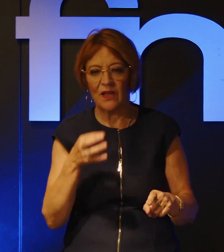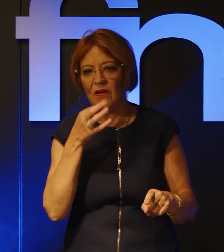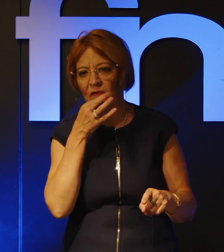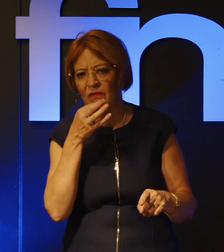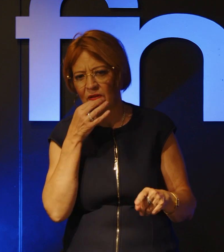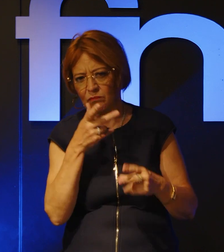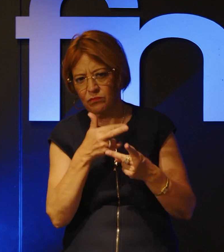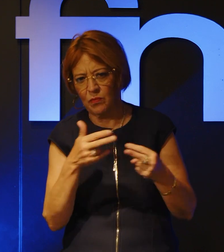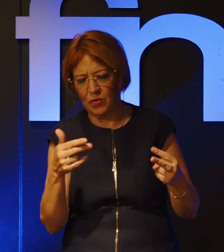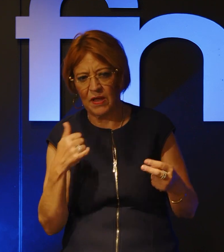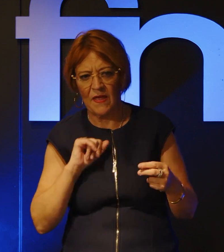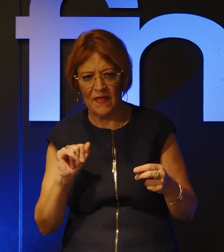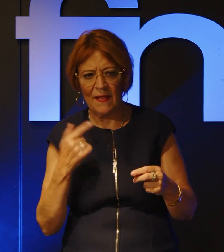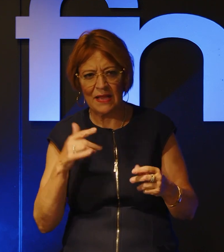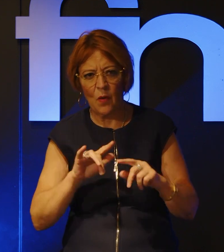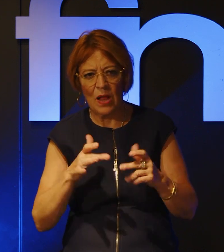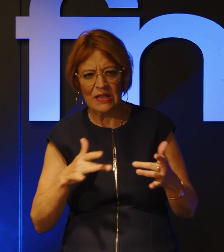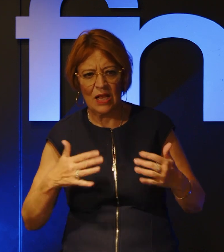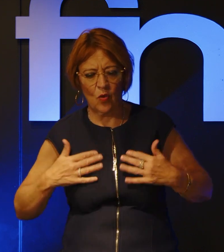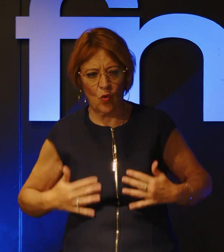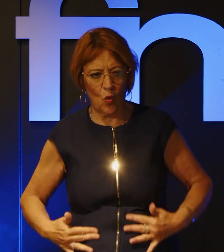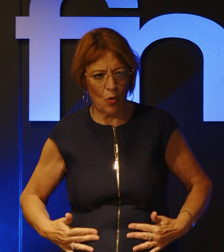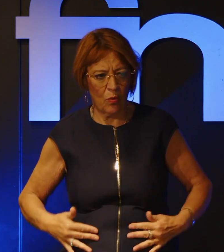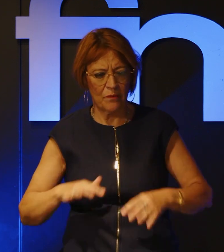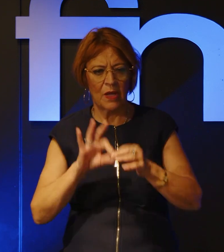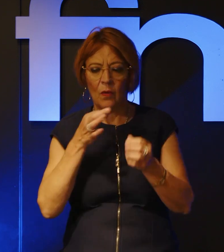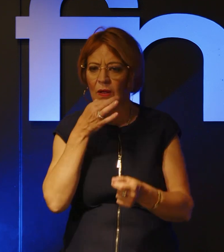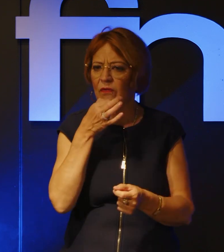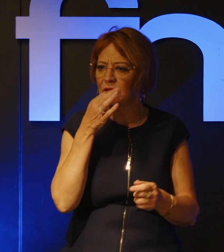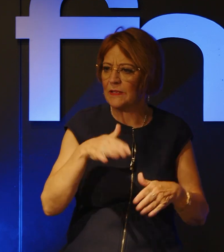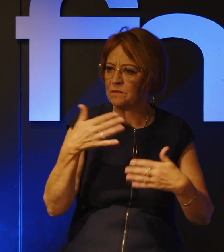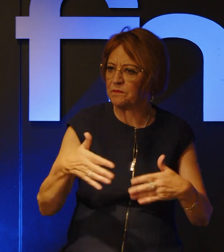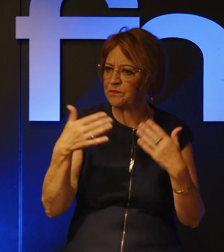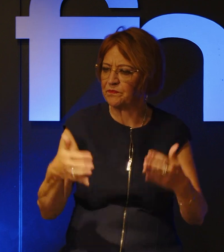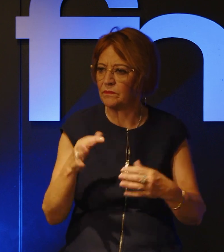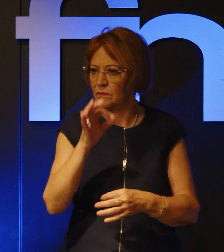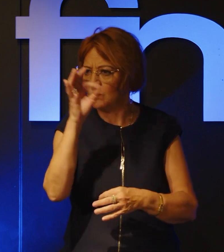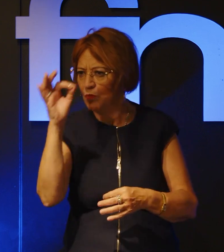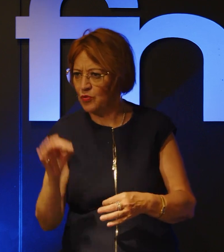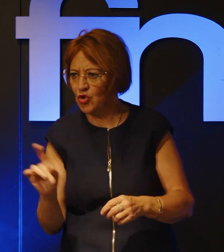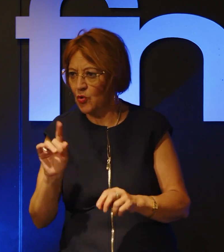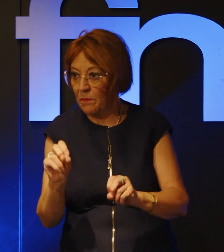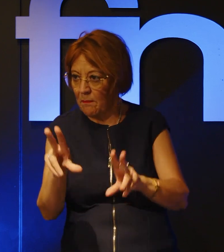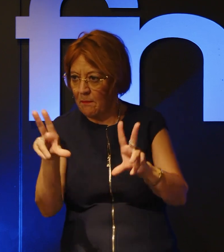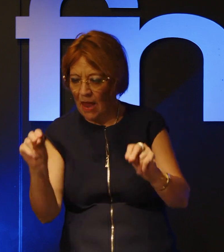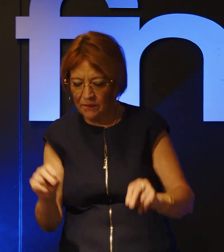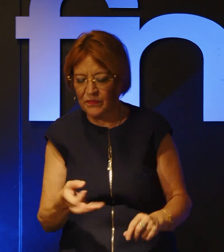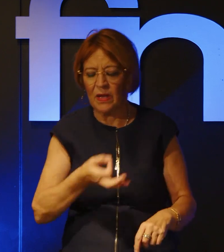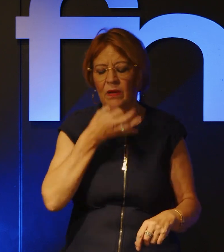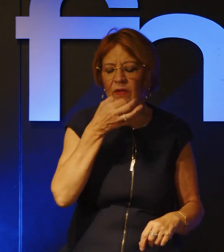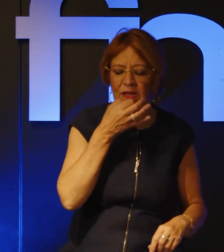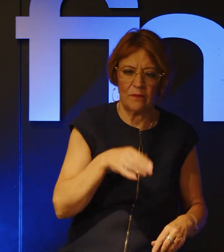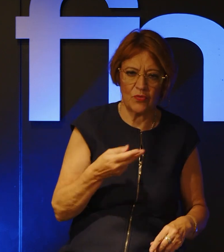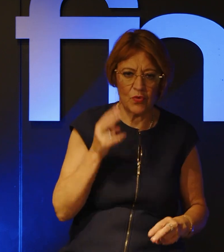maior diversidade em termos da representação do corpo falamos de de proporções que não são perfeitas falamos